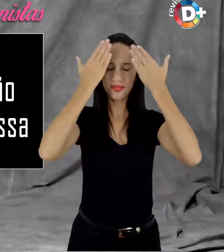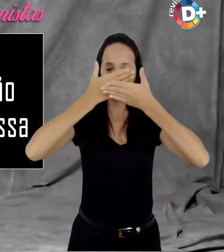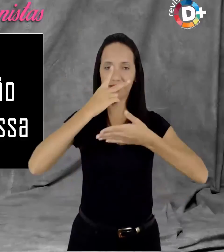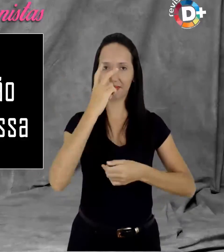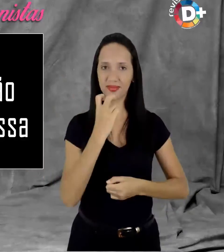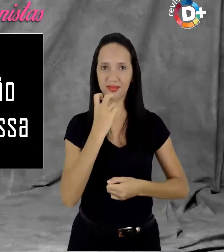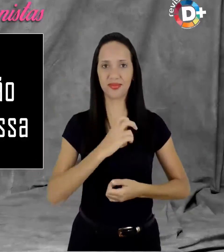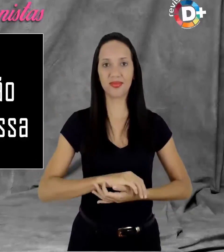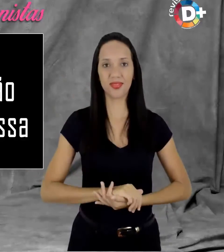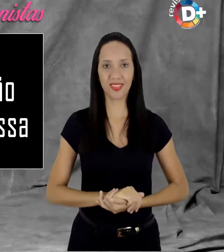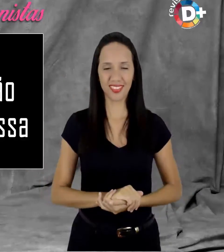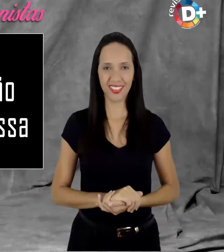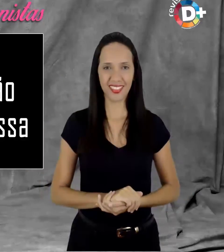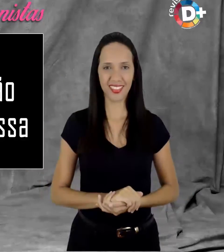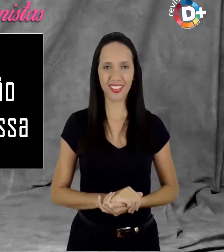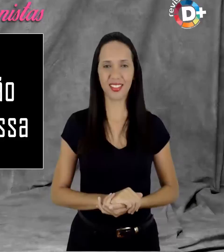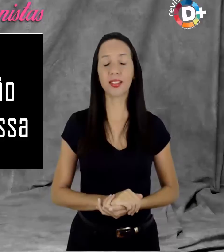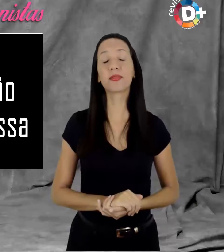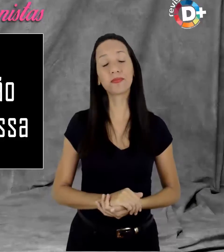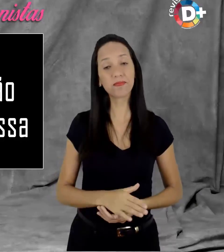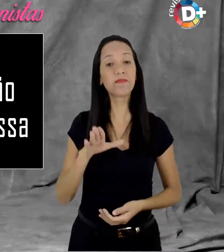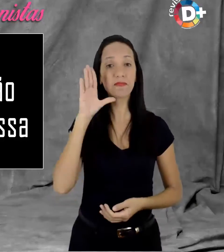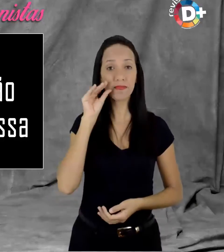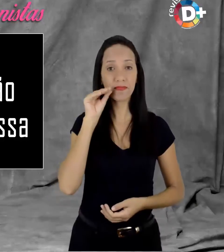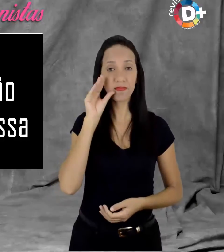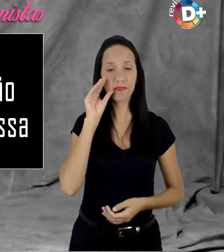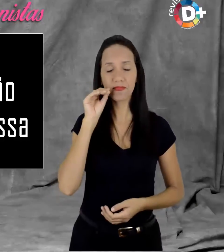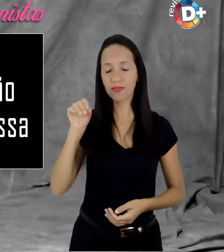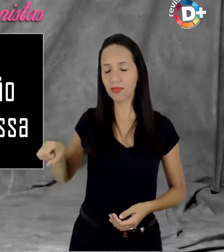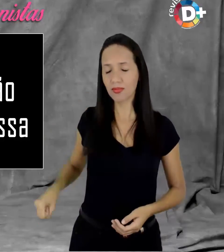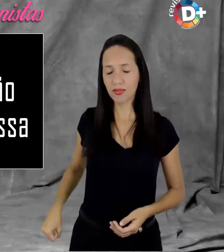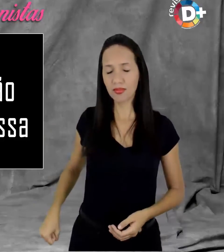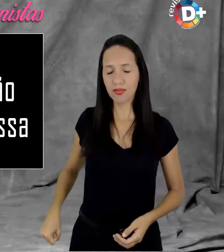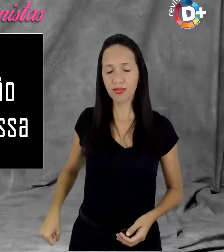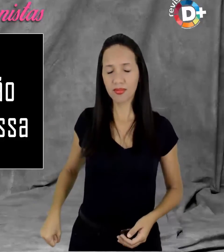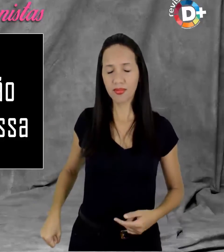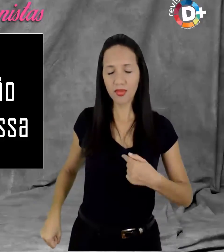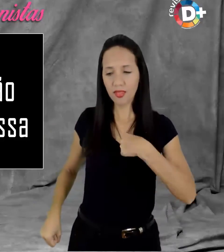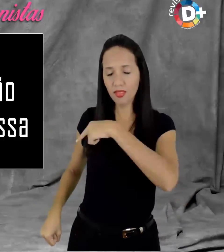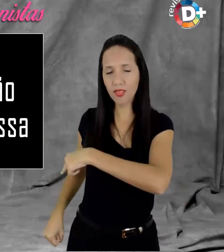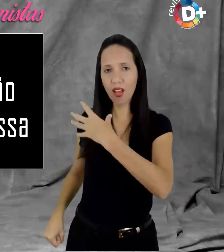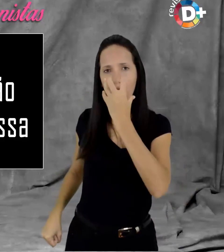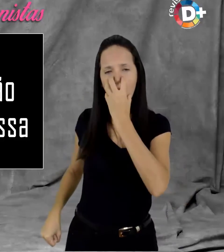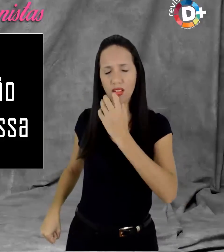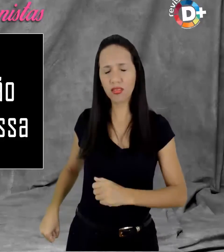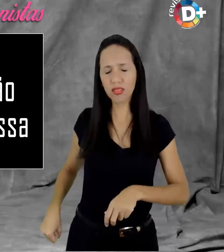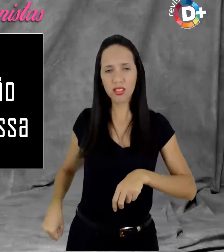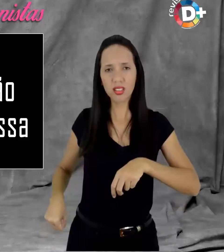na conquista de direitos para as pessoas com deficiência visual. Um funcionário desligou a escada